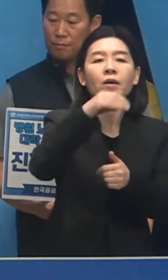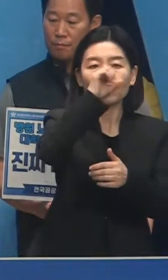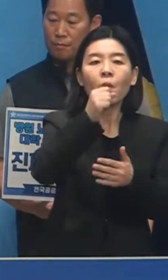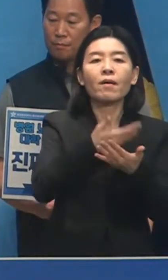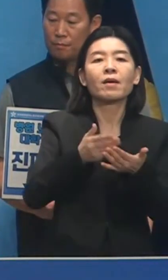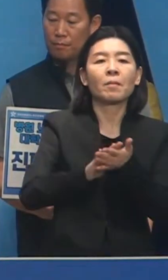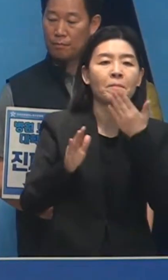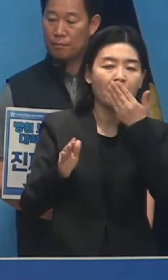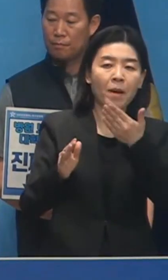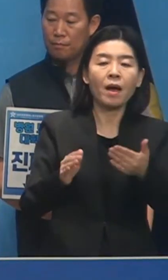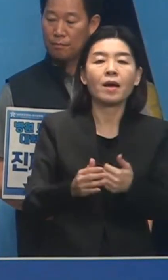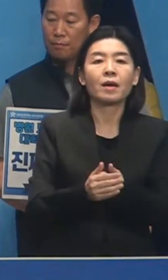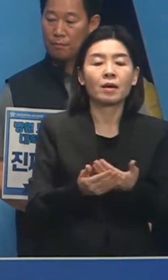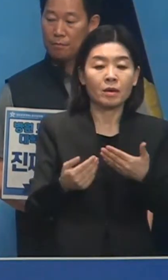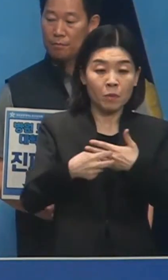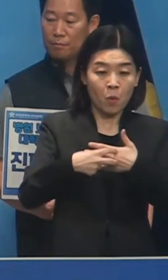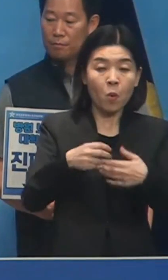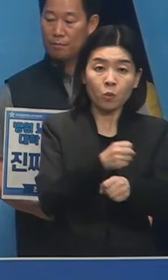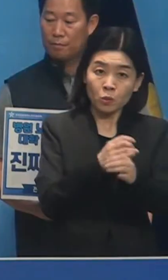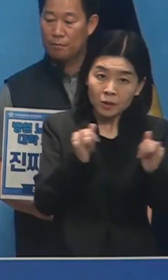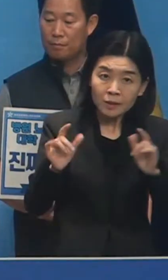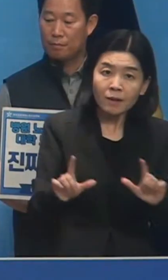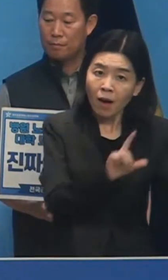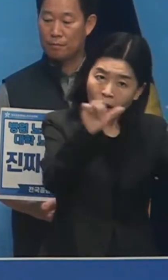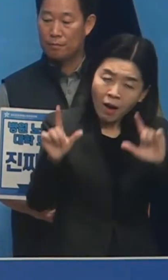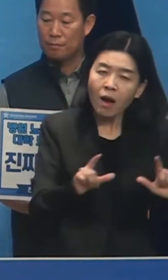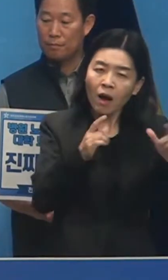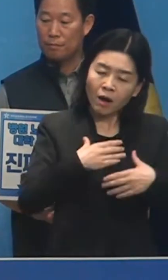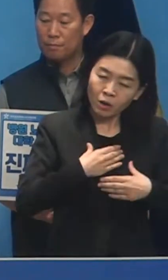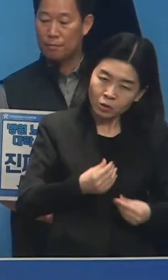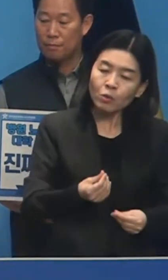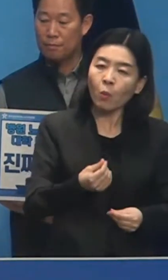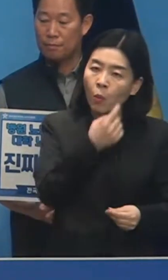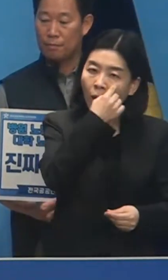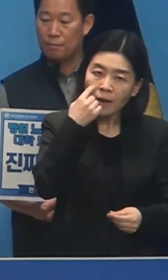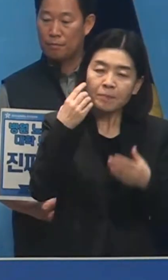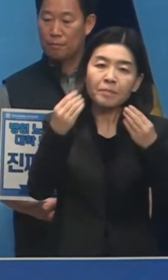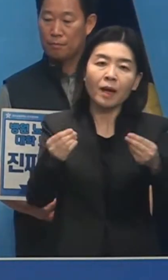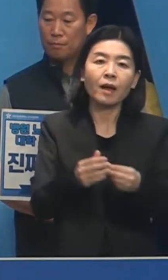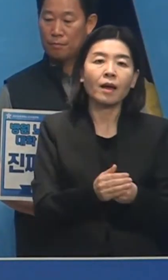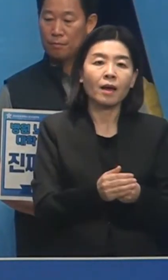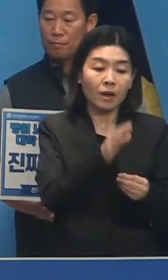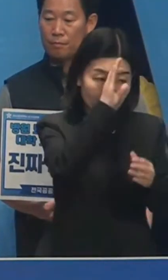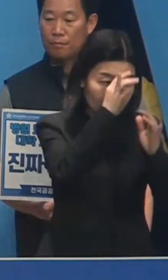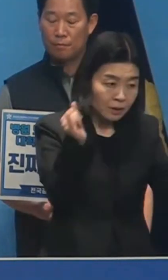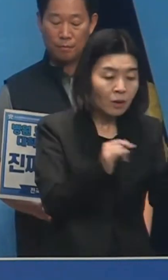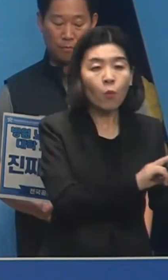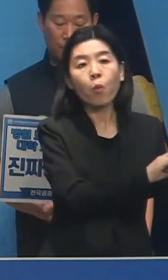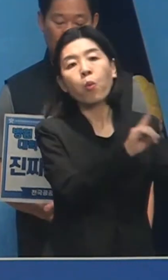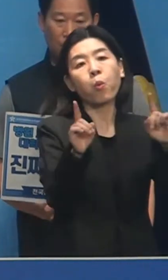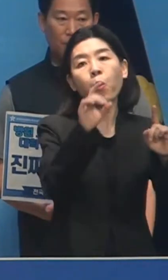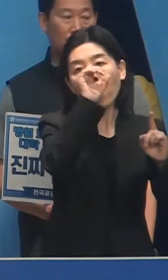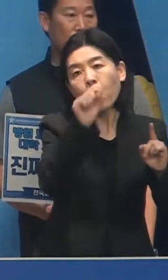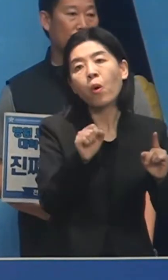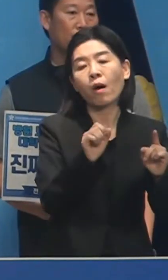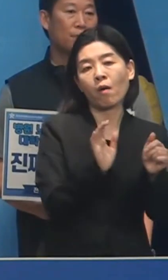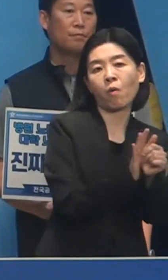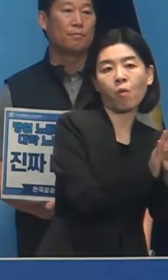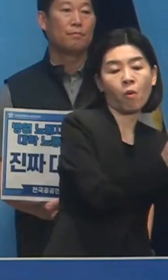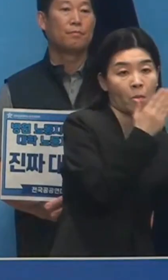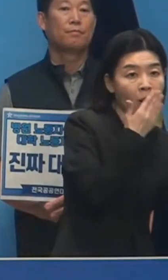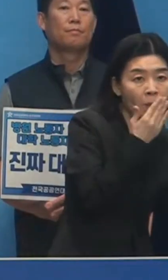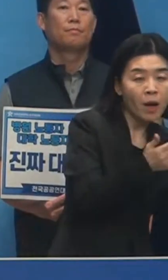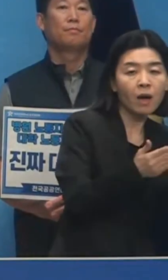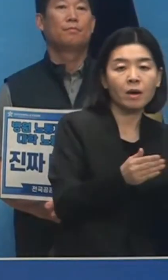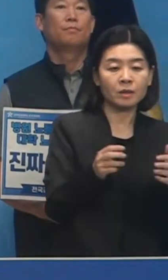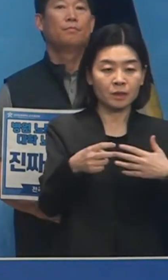노동자의 삶과 생활 안정이 확인됐습니다. 환자 회복에도 긍정적인 영향을 주고 결과적으로 의료